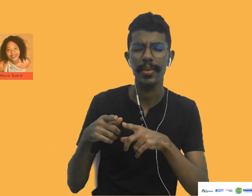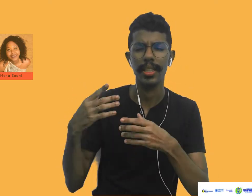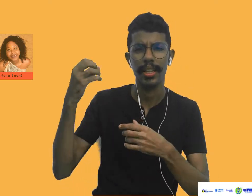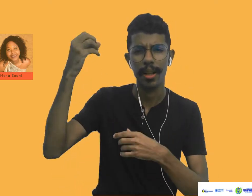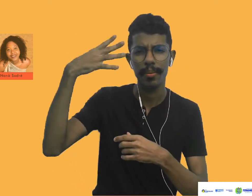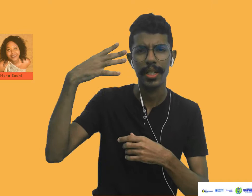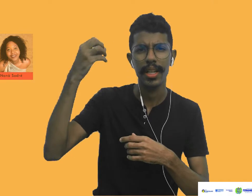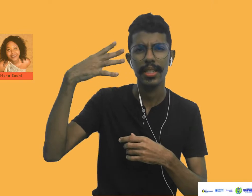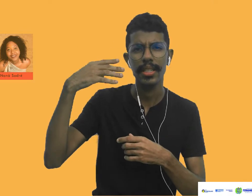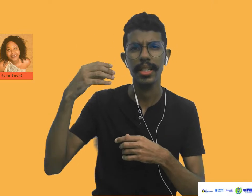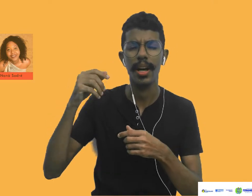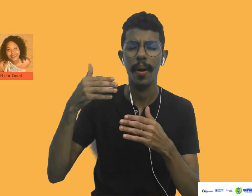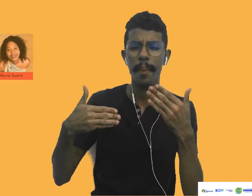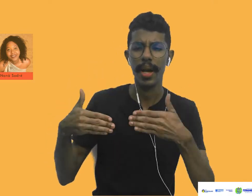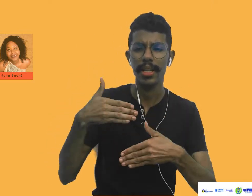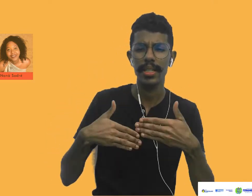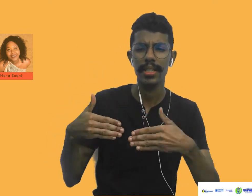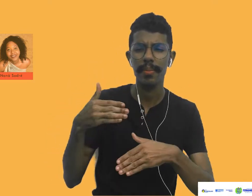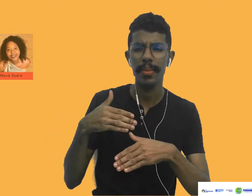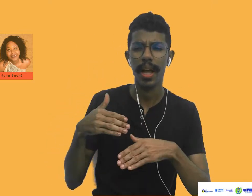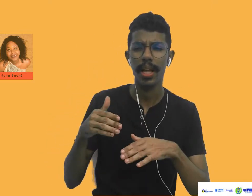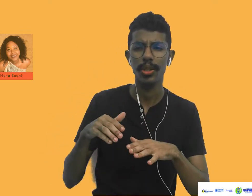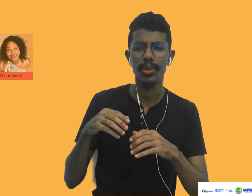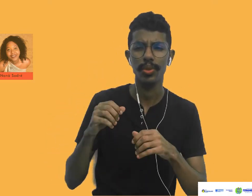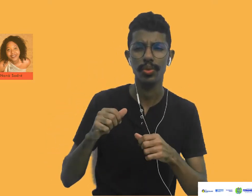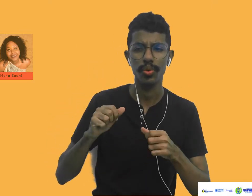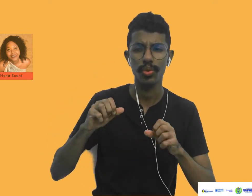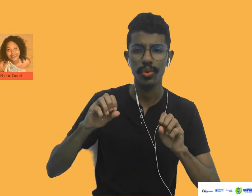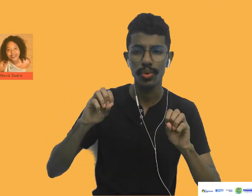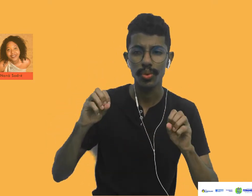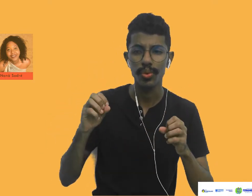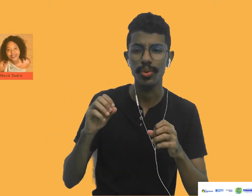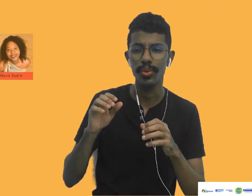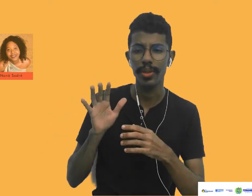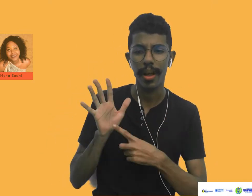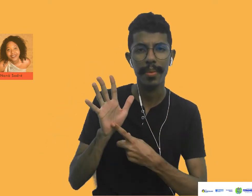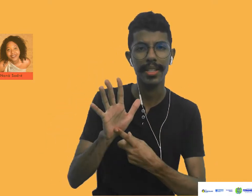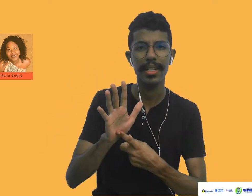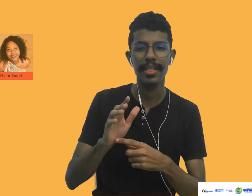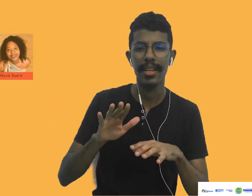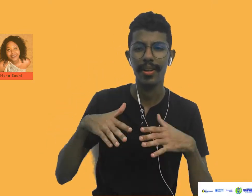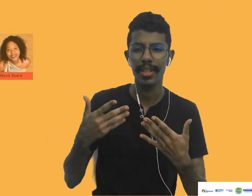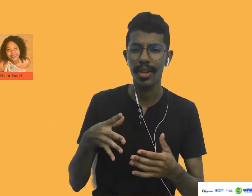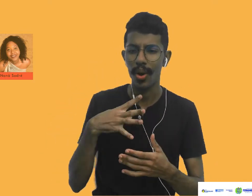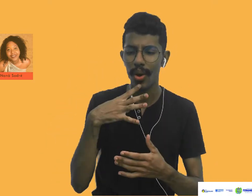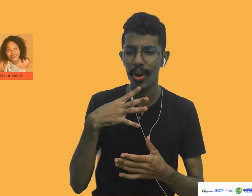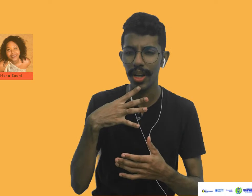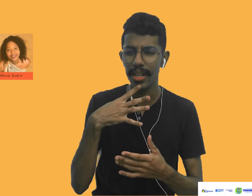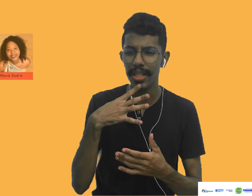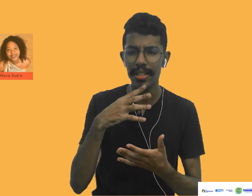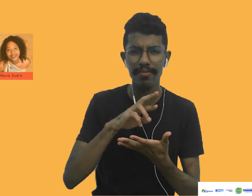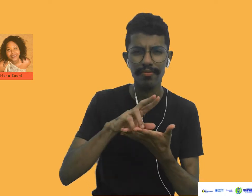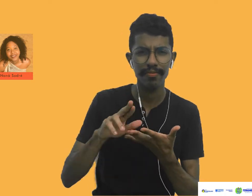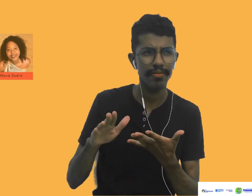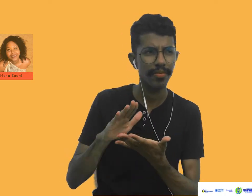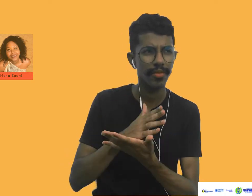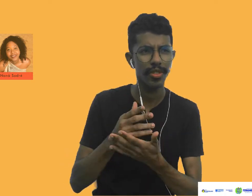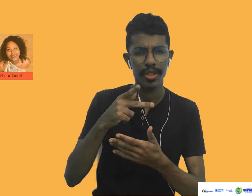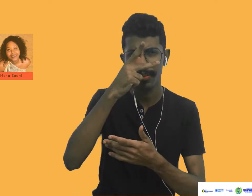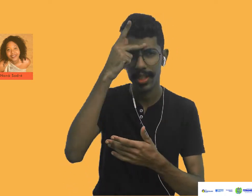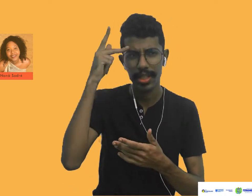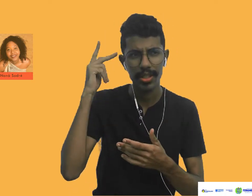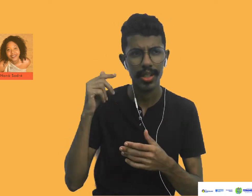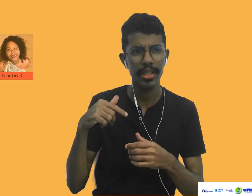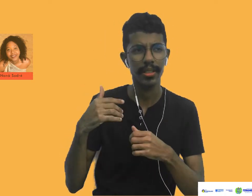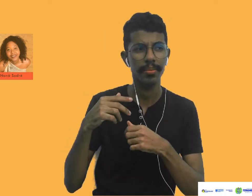fazer parte também da iluminação, dos espetáculos deles e tal. Nesse grupo eu conheci duas pessoas, Noa Jofilson e Isabela Baixo. Então,